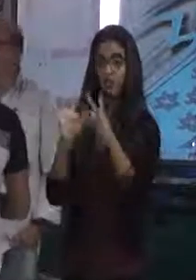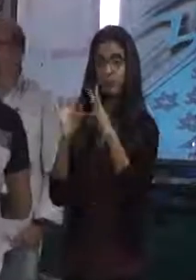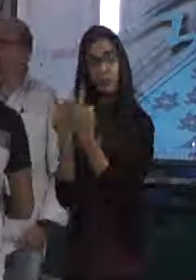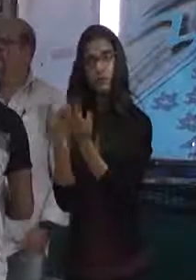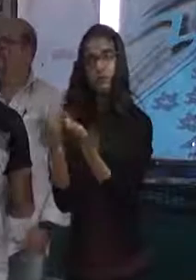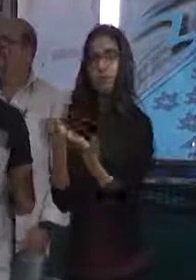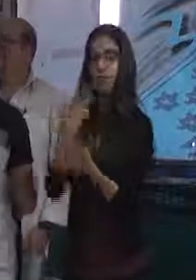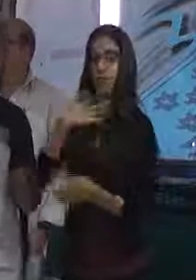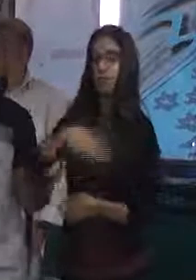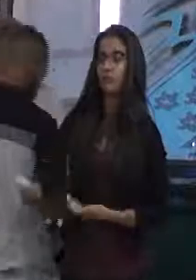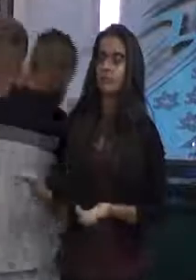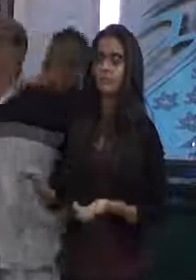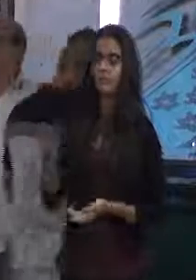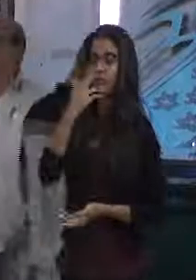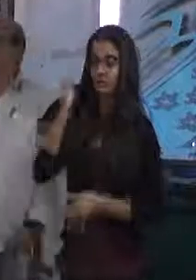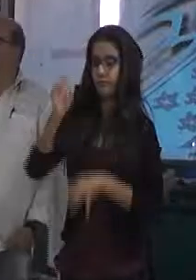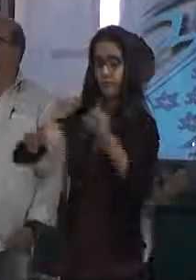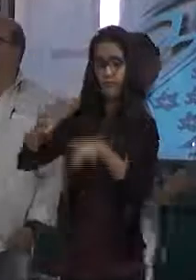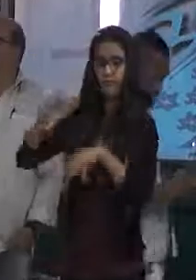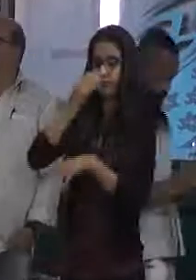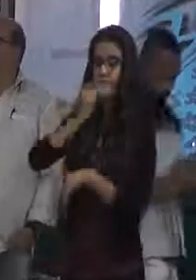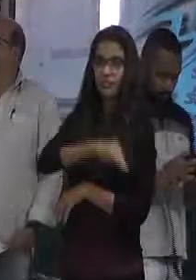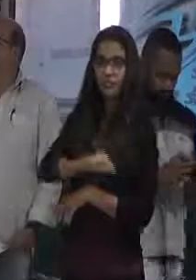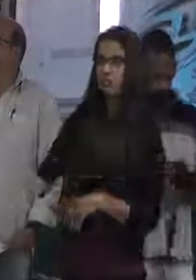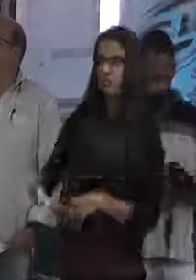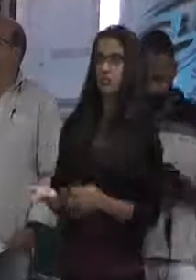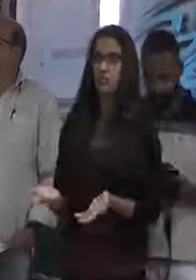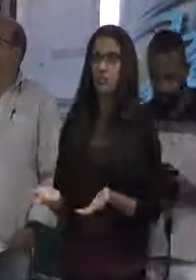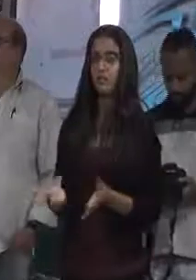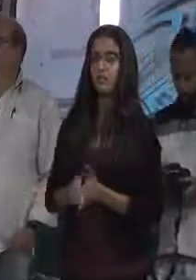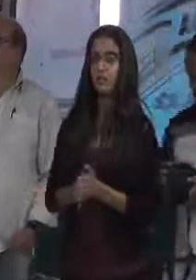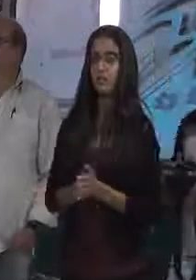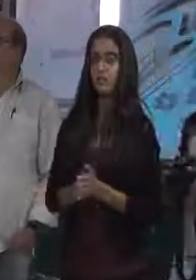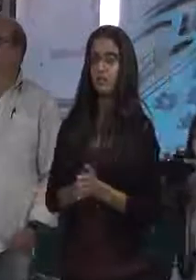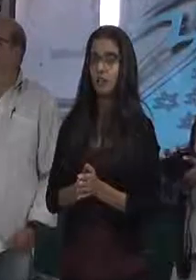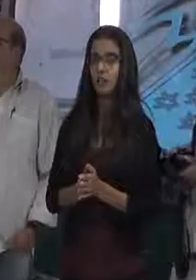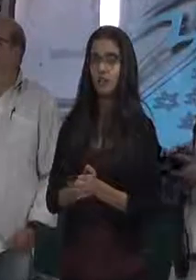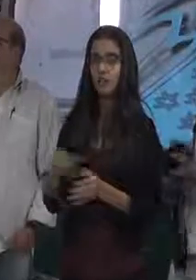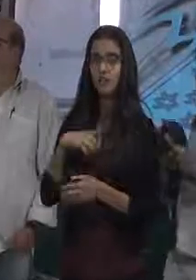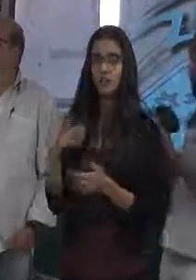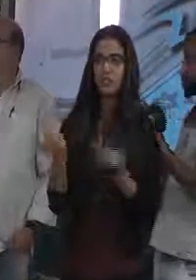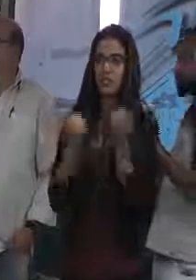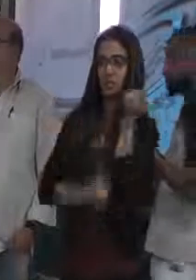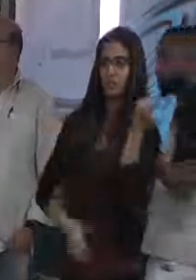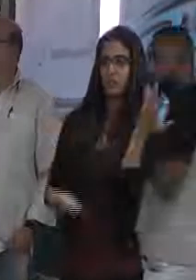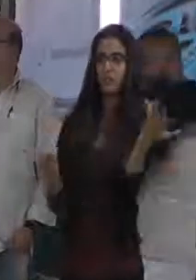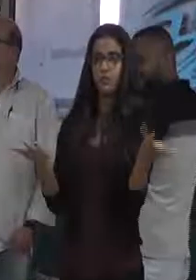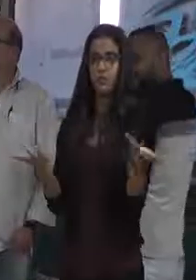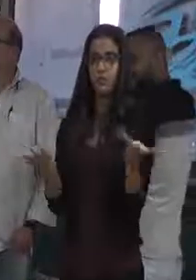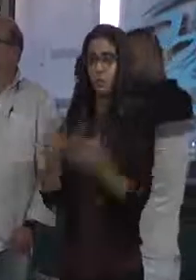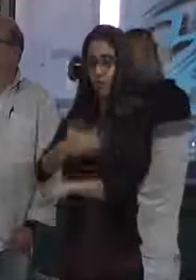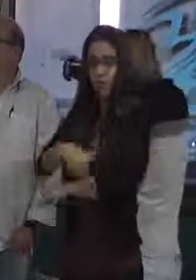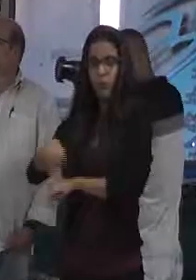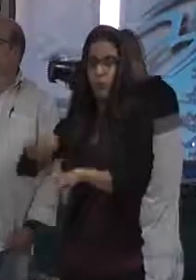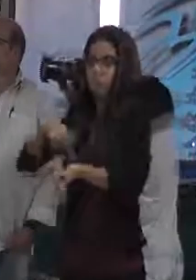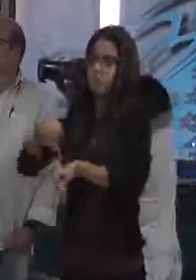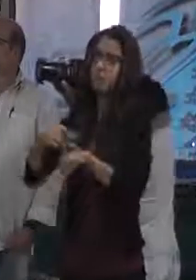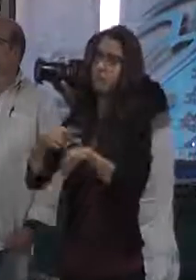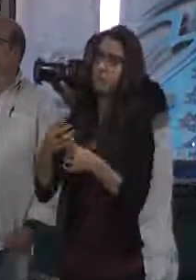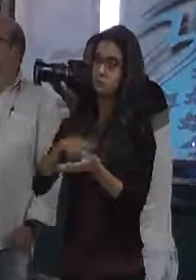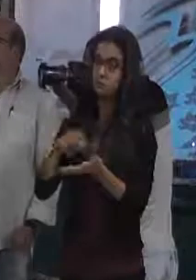famílias, jogado nas ruas, jogado nos bancos, fazendo todas as suas necessidades na praça, em pleno centro da